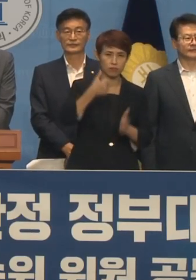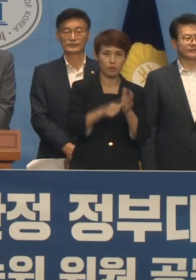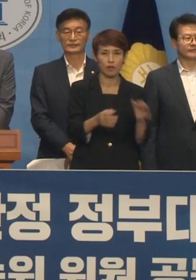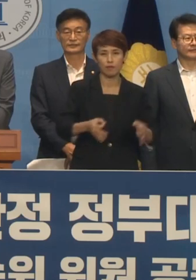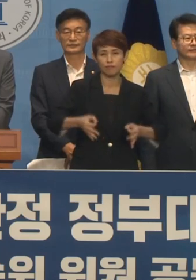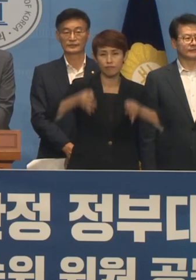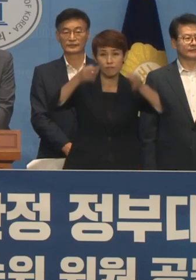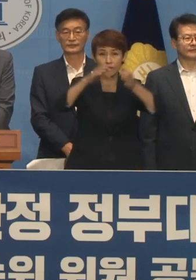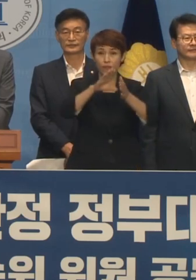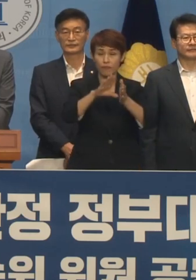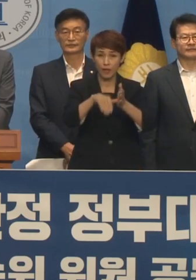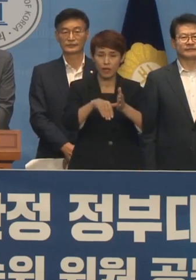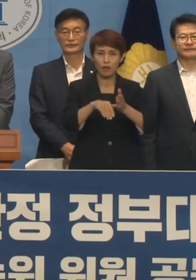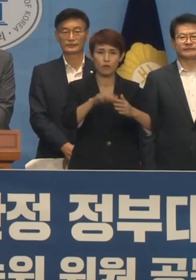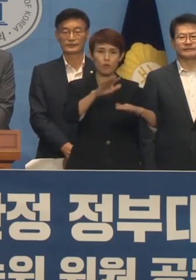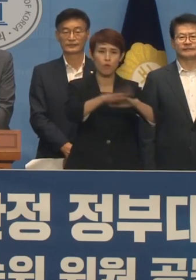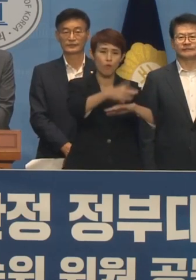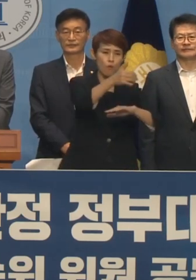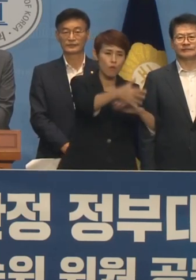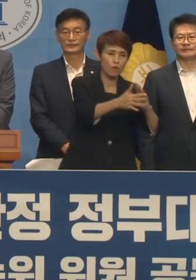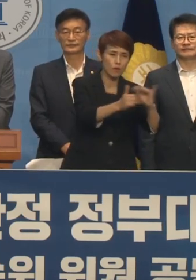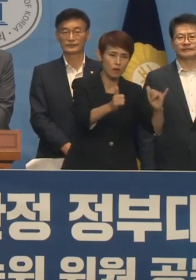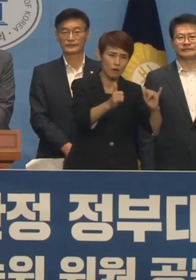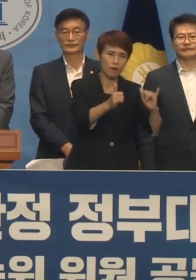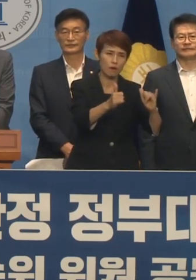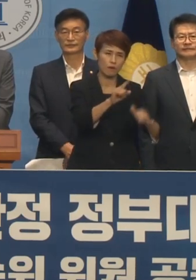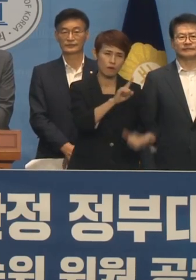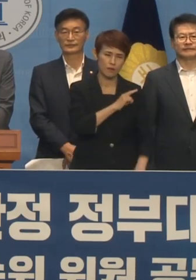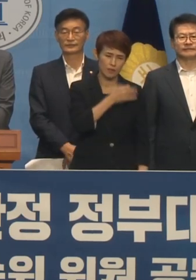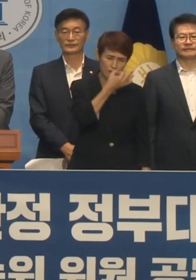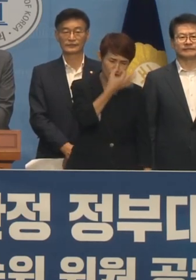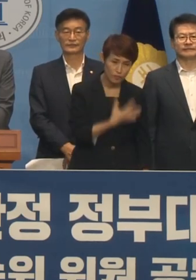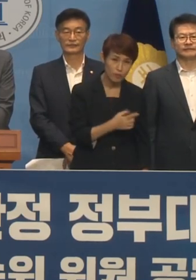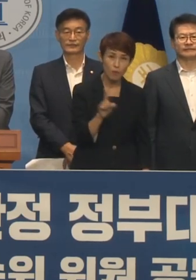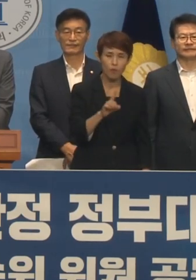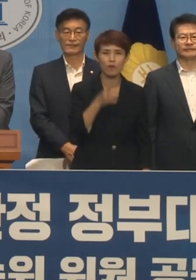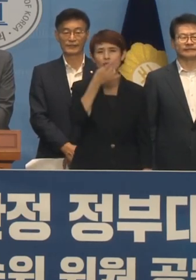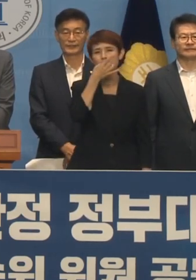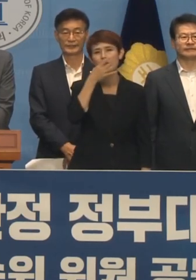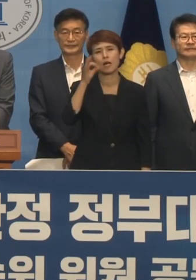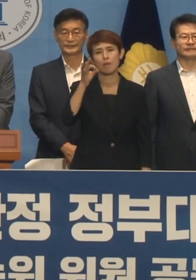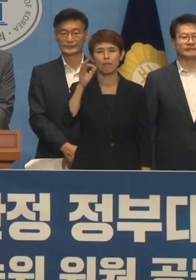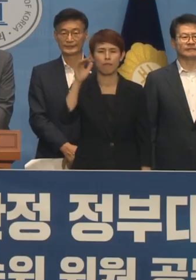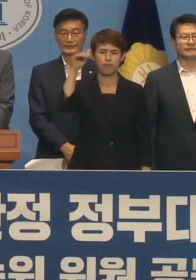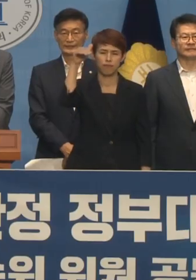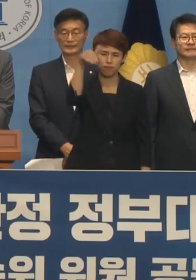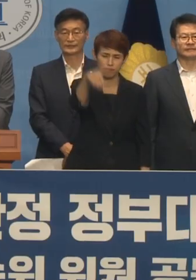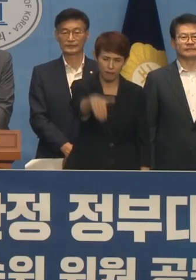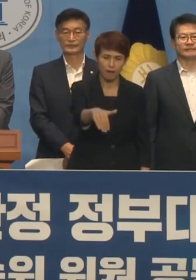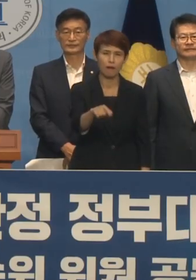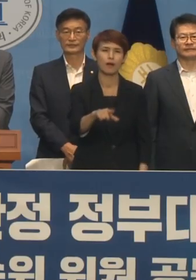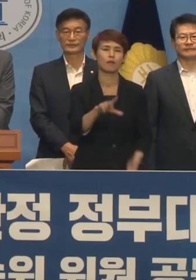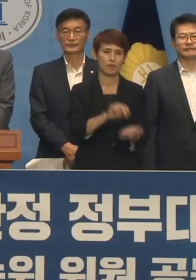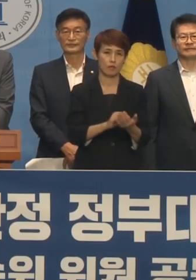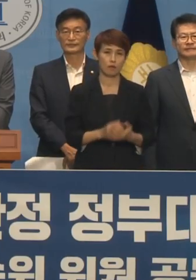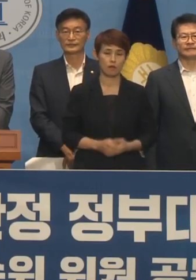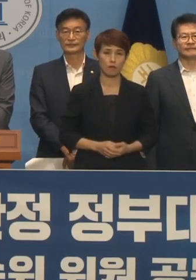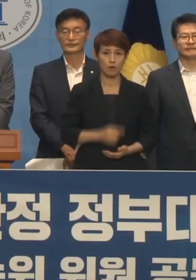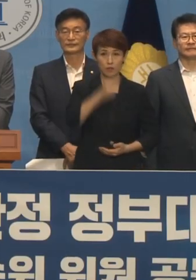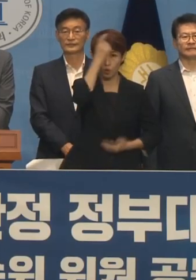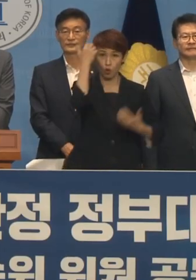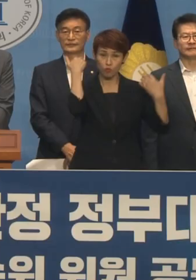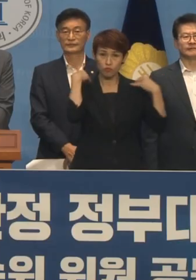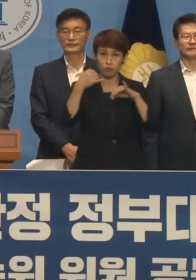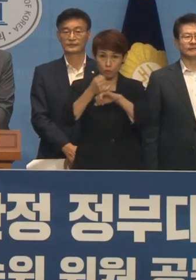사실 농민들이 제일 어렵고 힘든 항목이 쌀값이 지금 하락되고 있다는 겁니다. 정부의 약속이